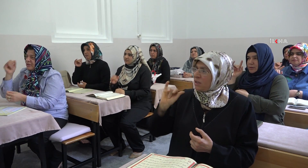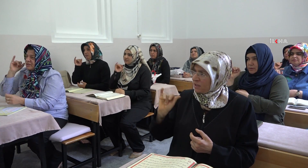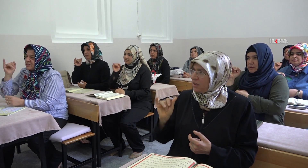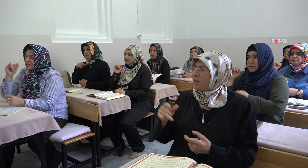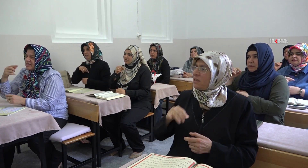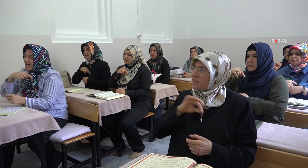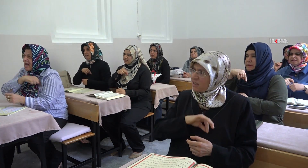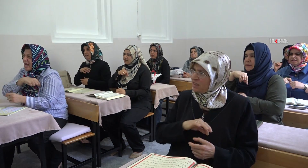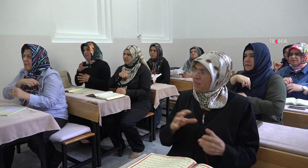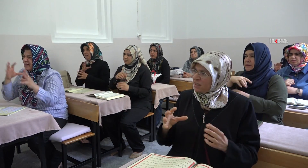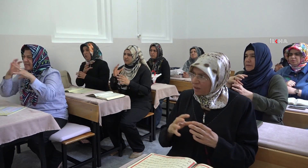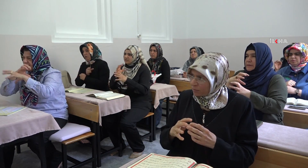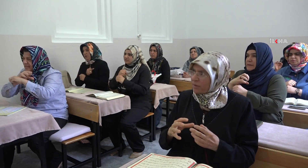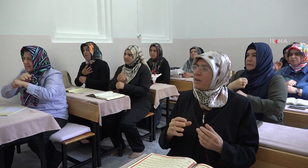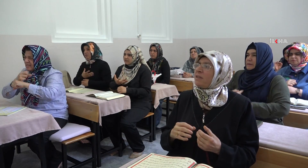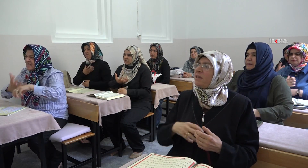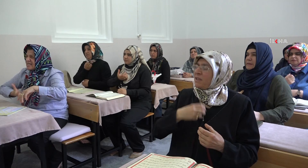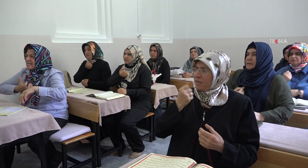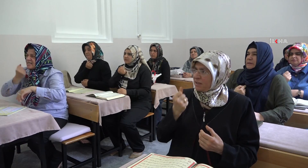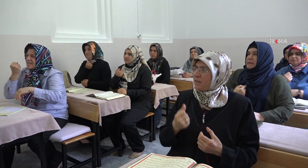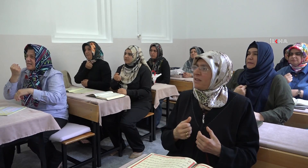İnsanların kalplerinde olan gizli